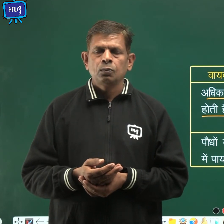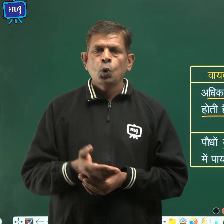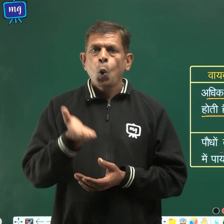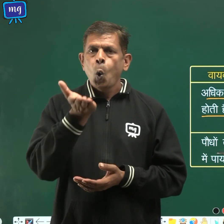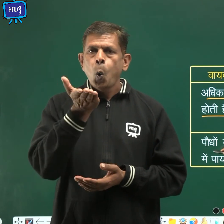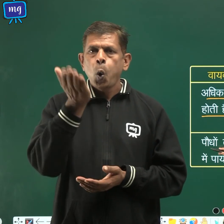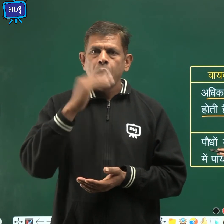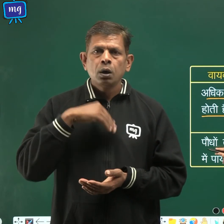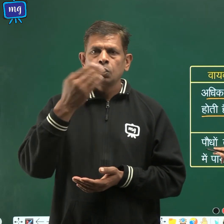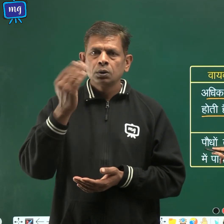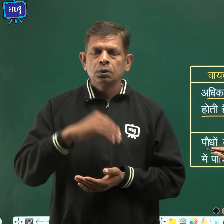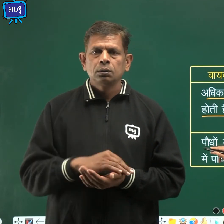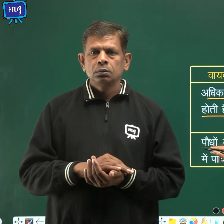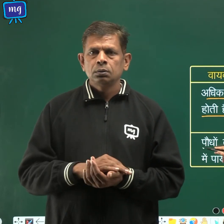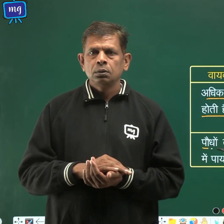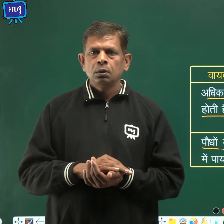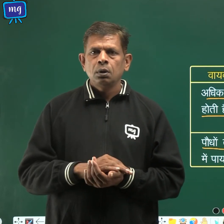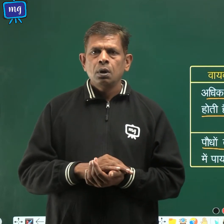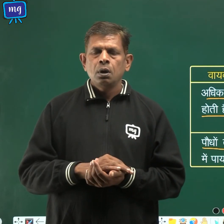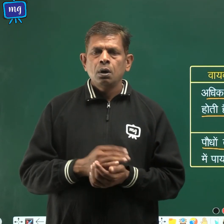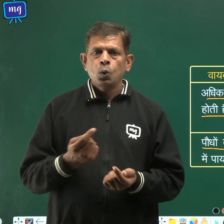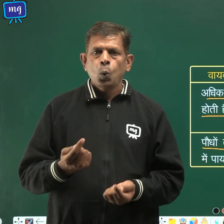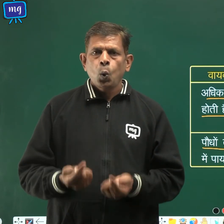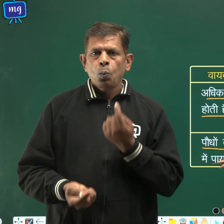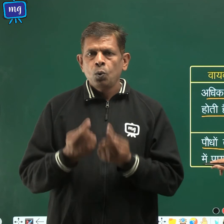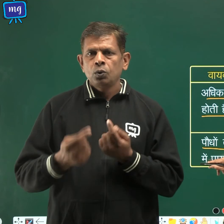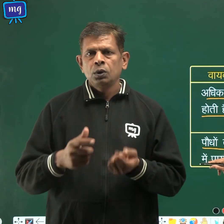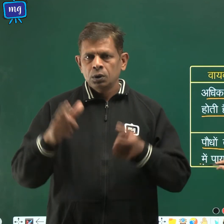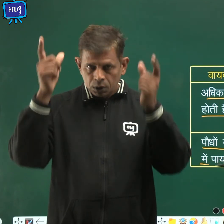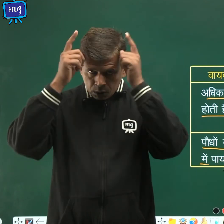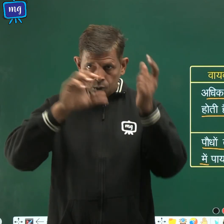वायवीय श्वसन पौधों तथा जंतुओं में